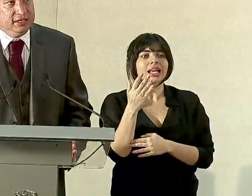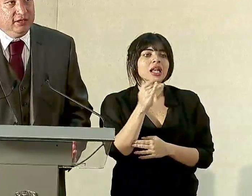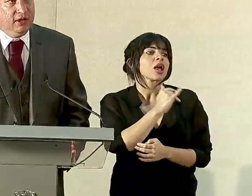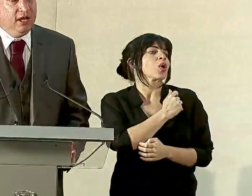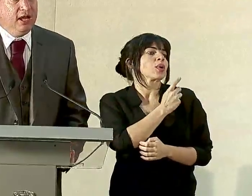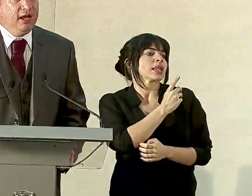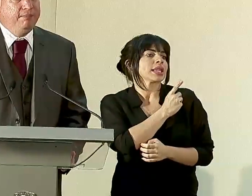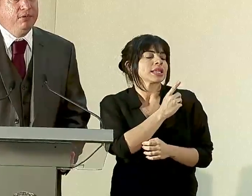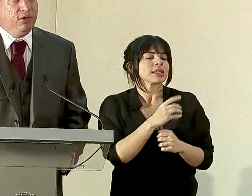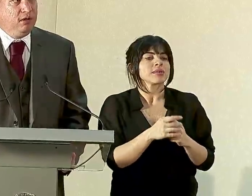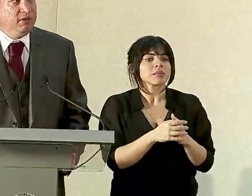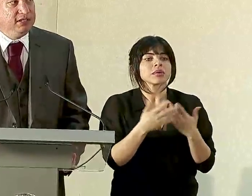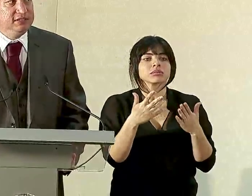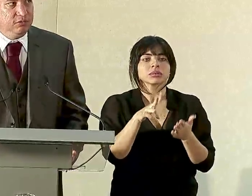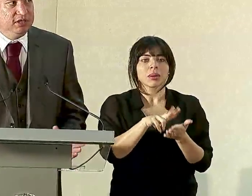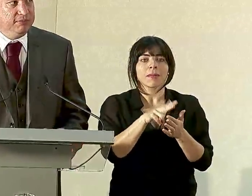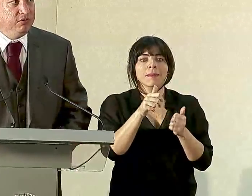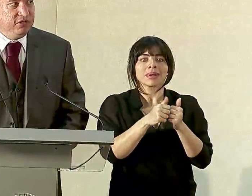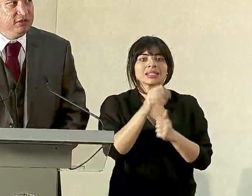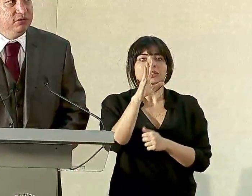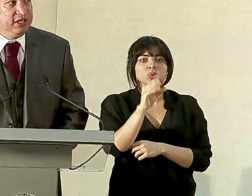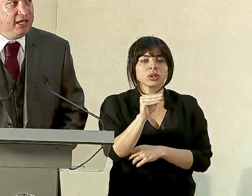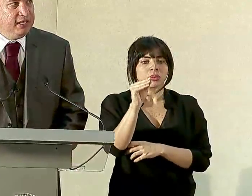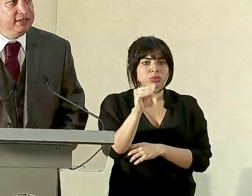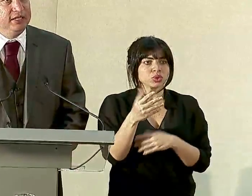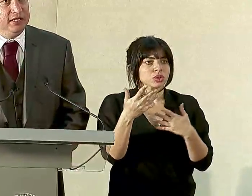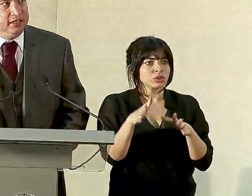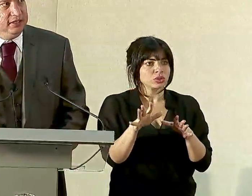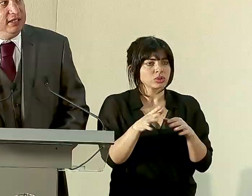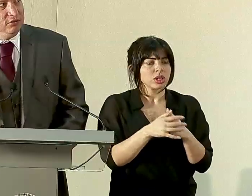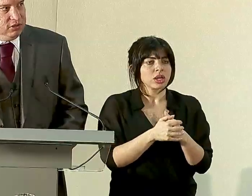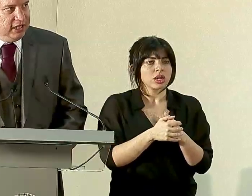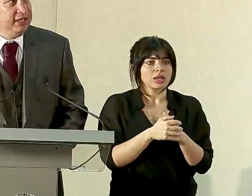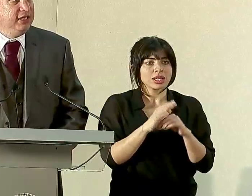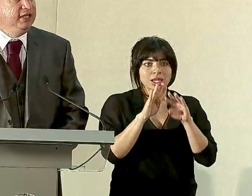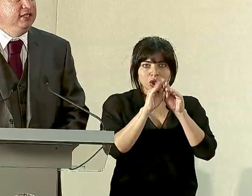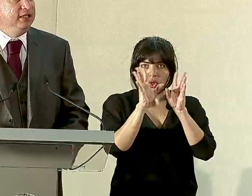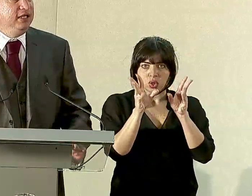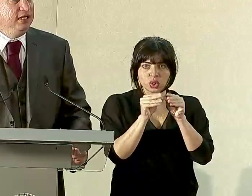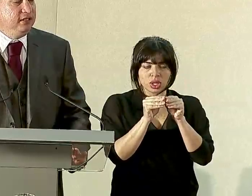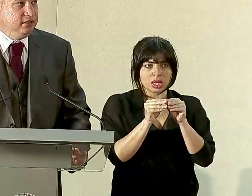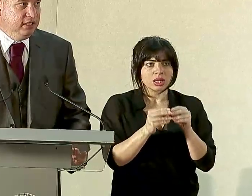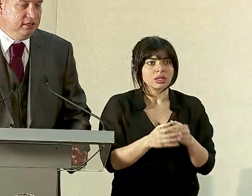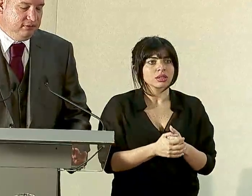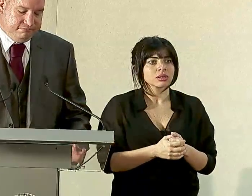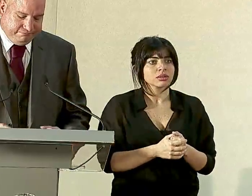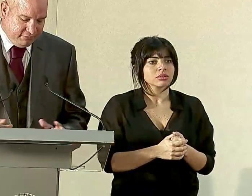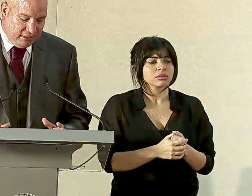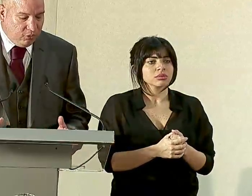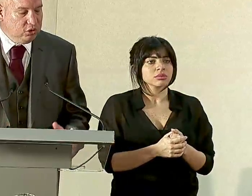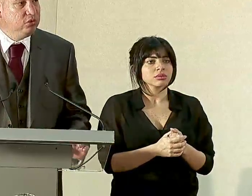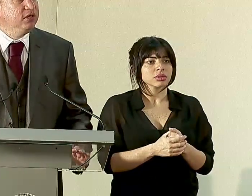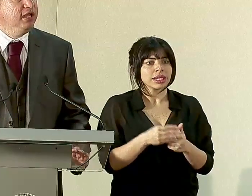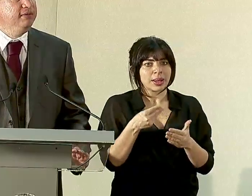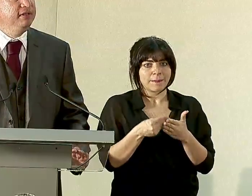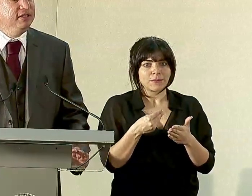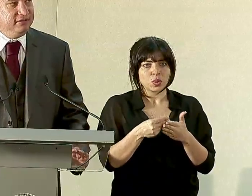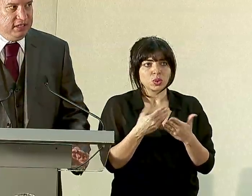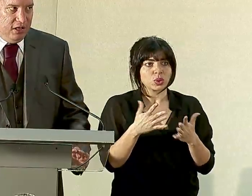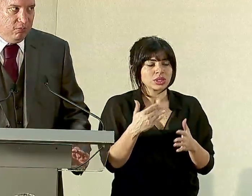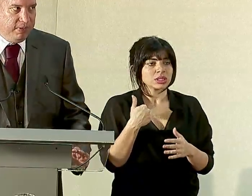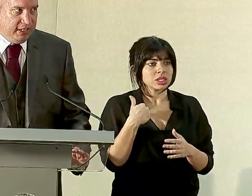Junta Directiva ha aprobado más del 50% ya del total del monto que